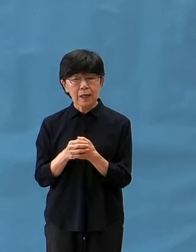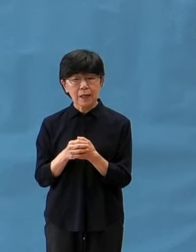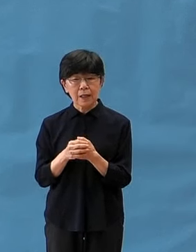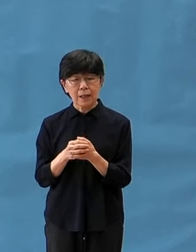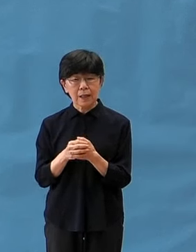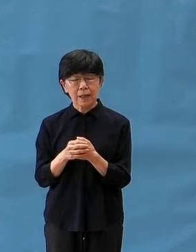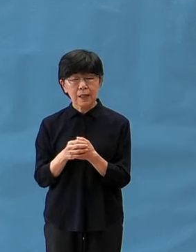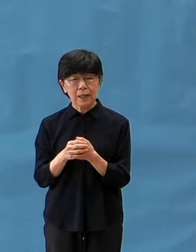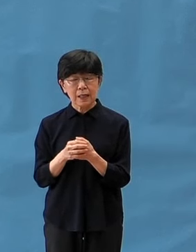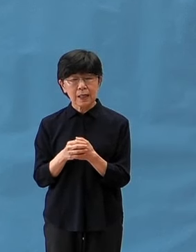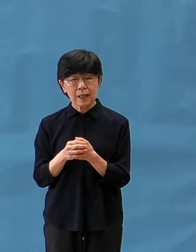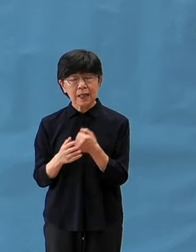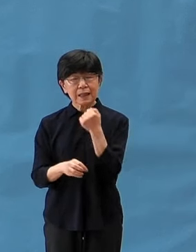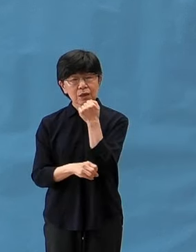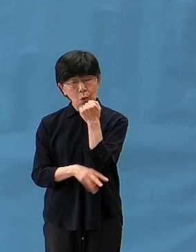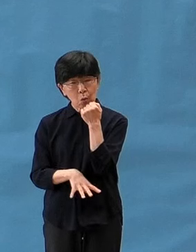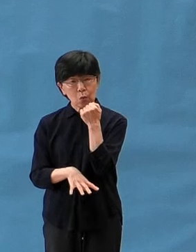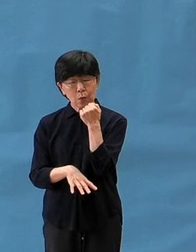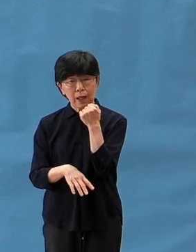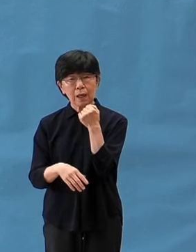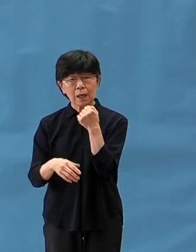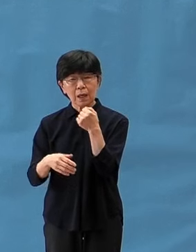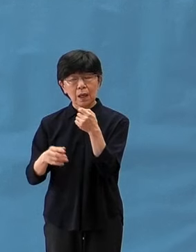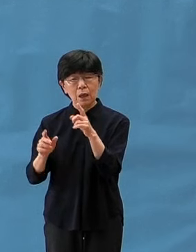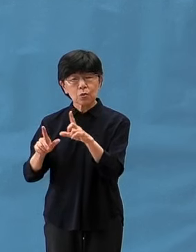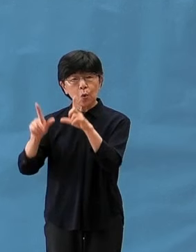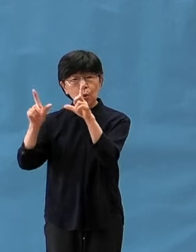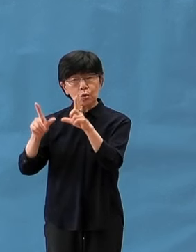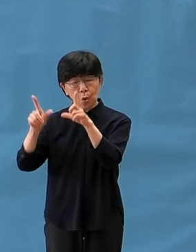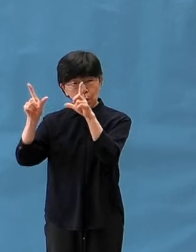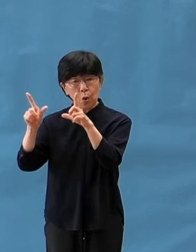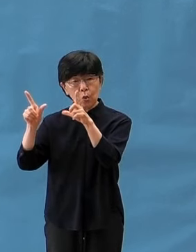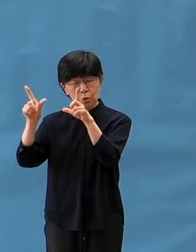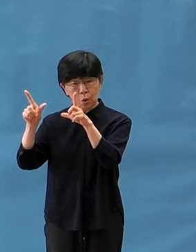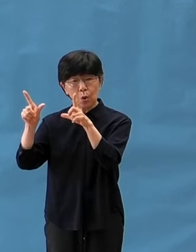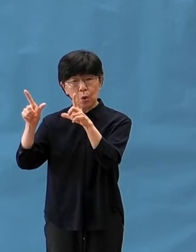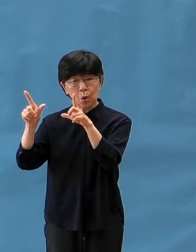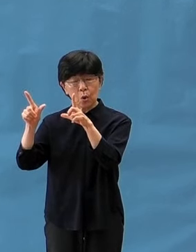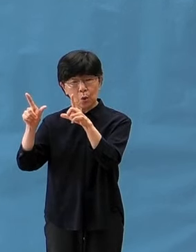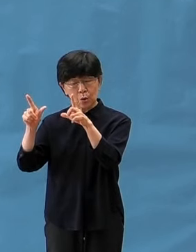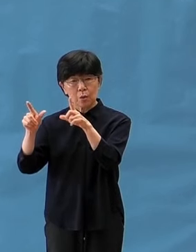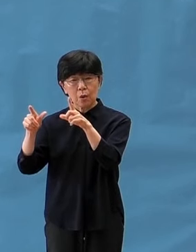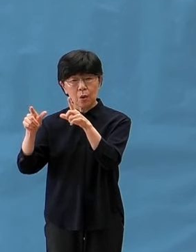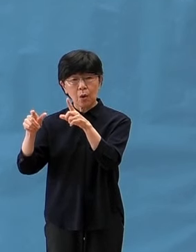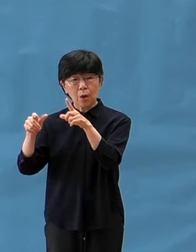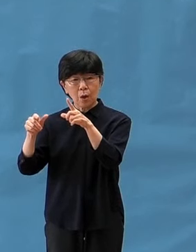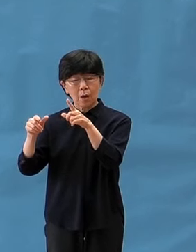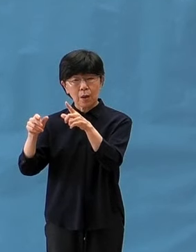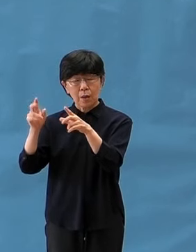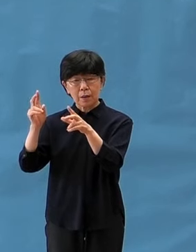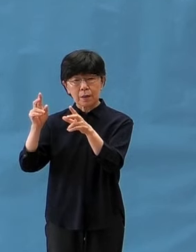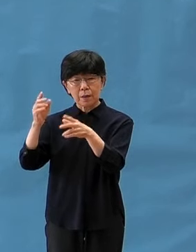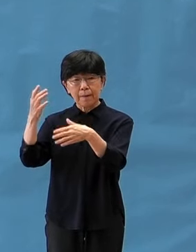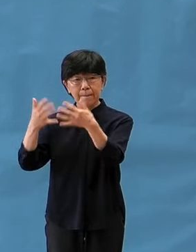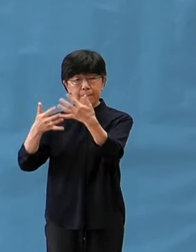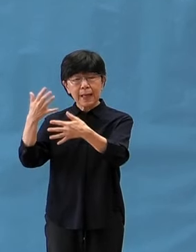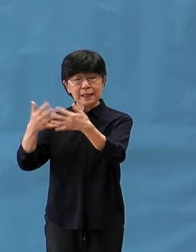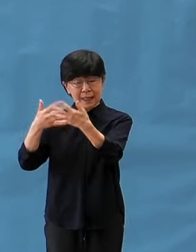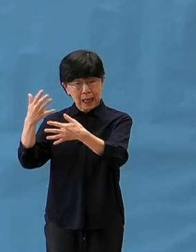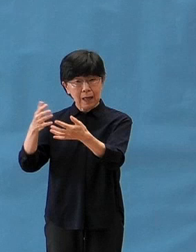ある意味東京のメディア、東京一極集中の中のメディアの中での成功者の方々なん